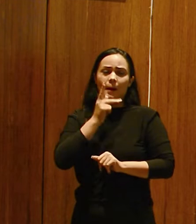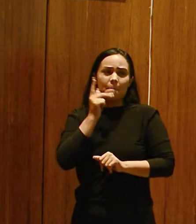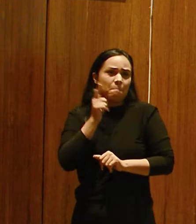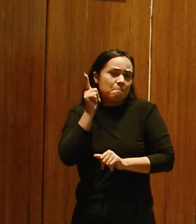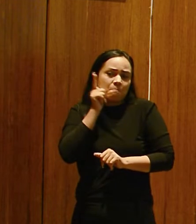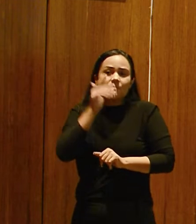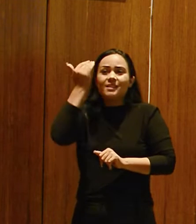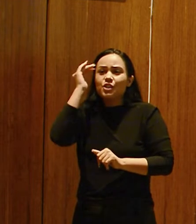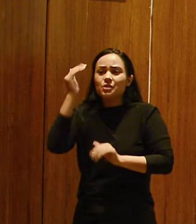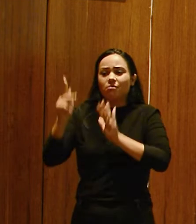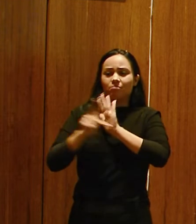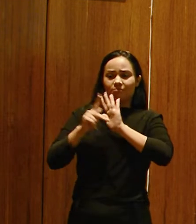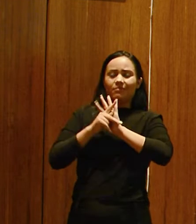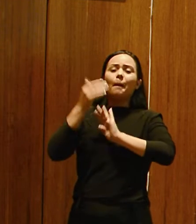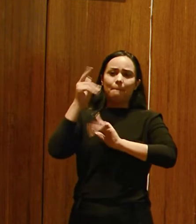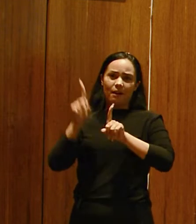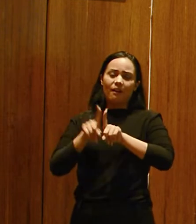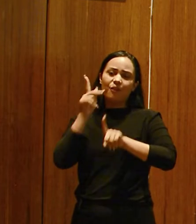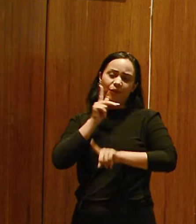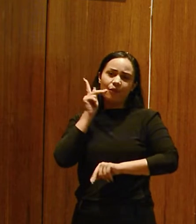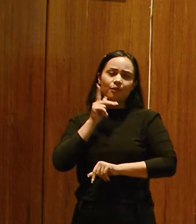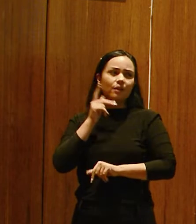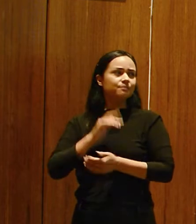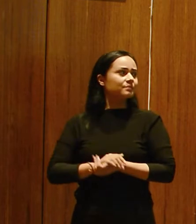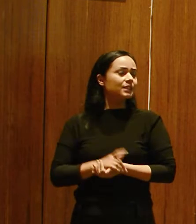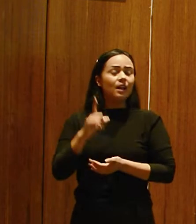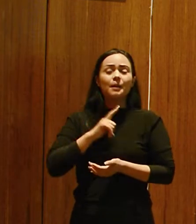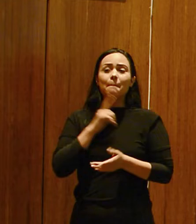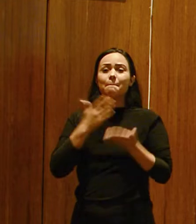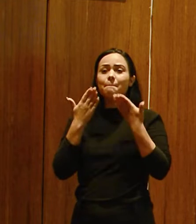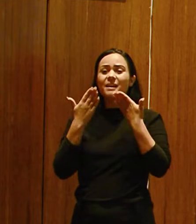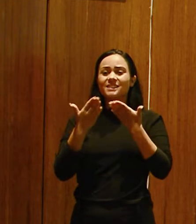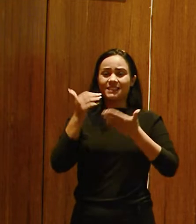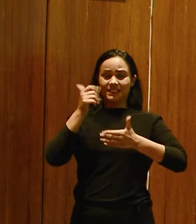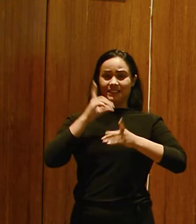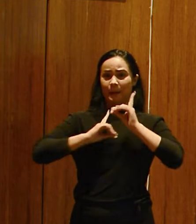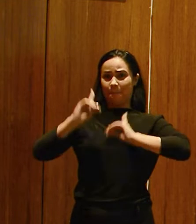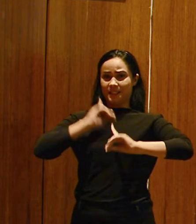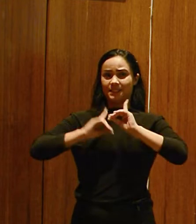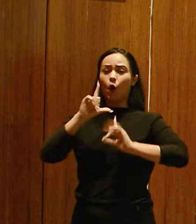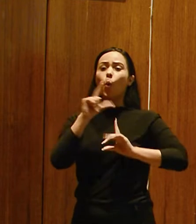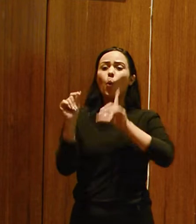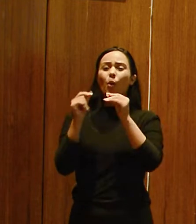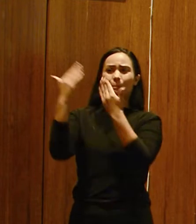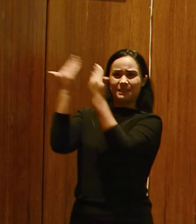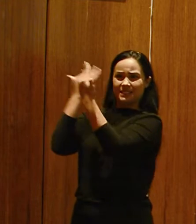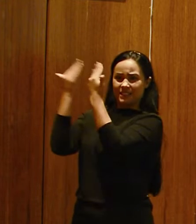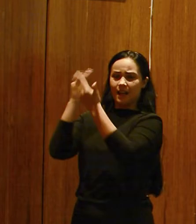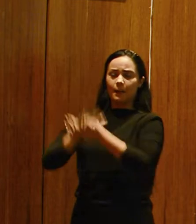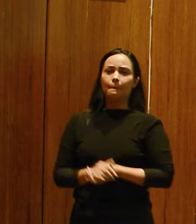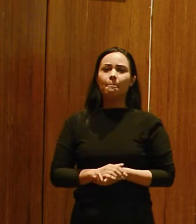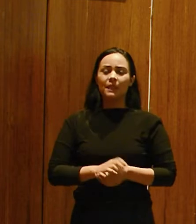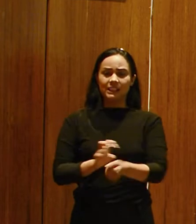ser compreendidos, e isso também leva ao aparecimento da depressão e outros transtornos psiquiátricos,